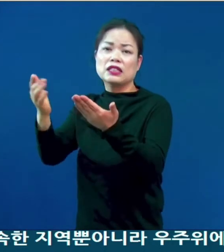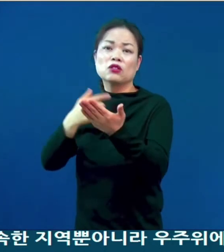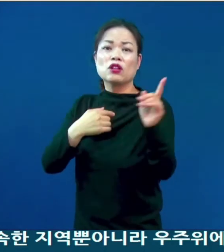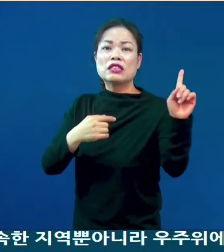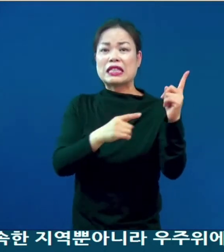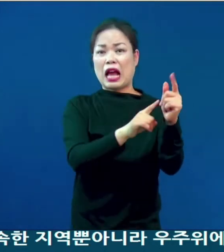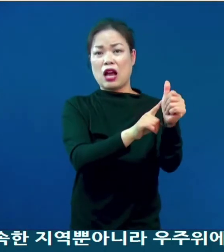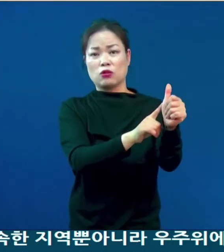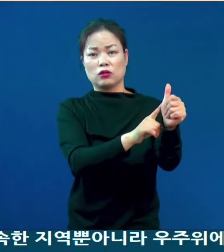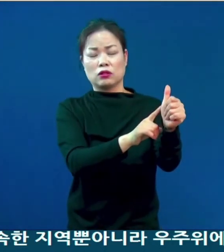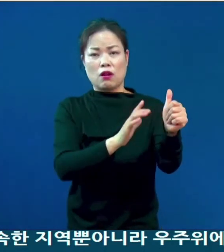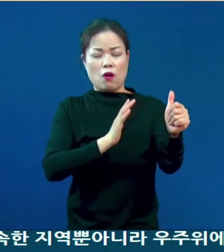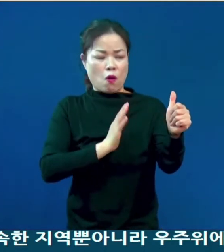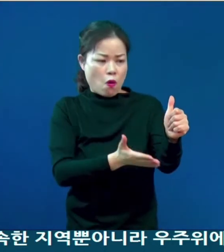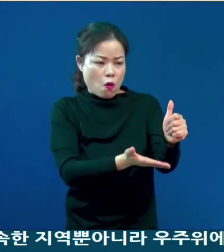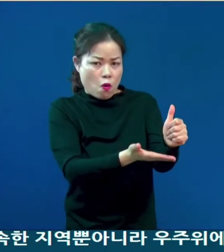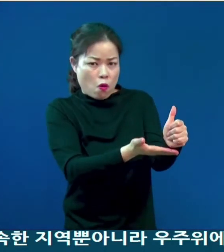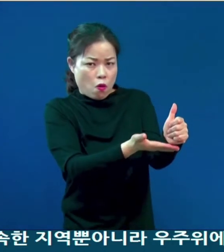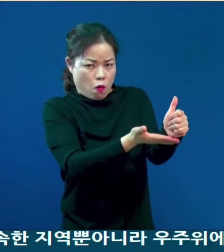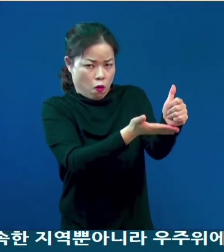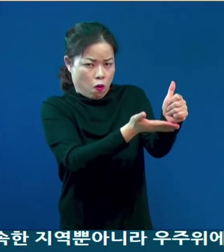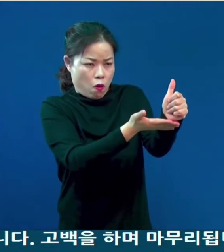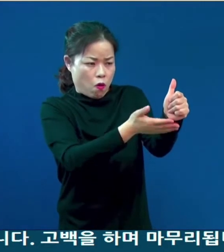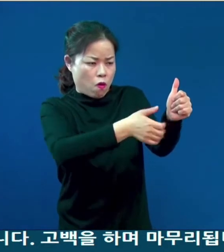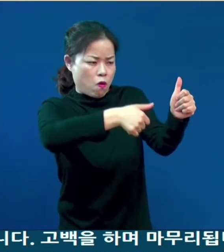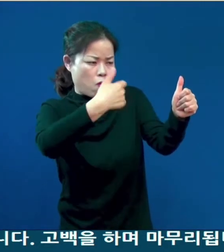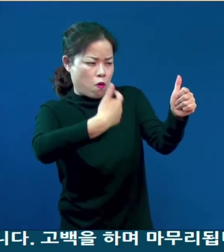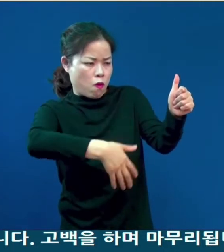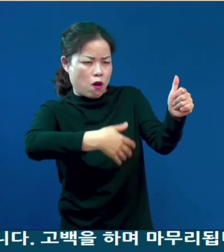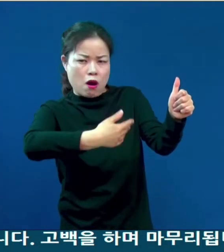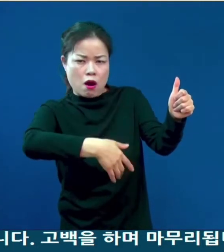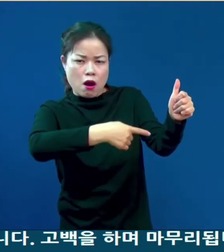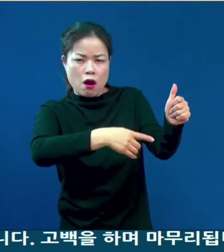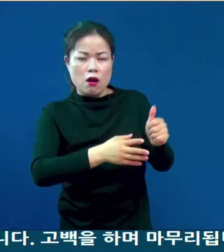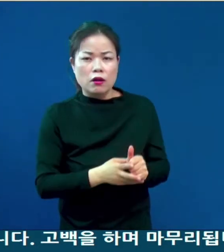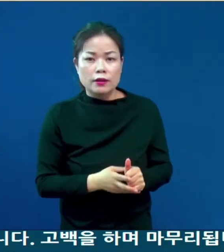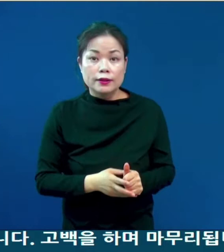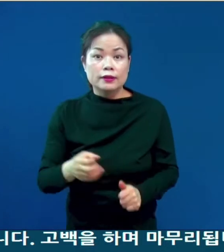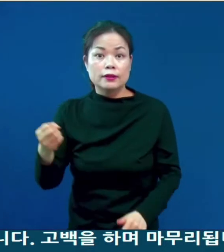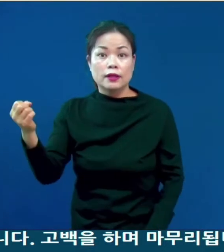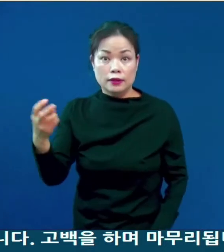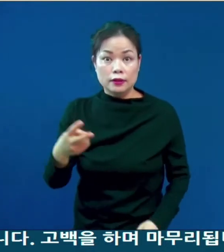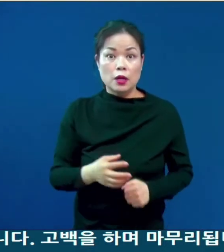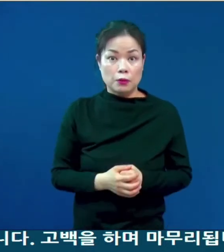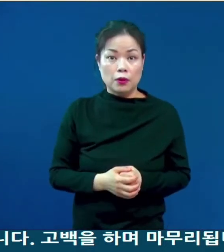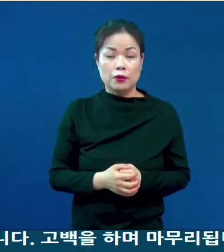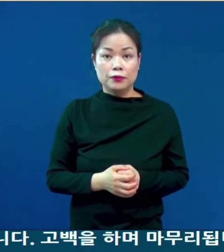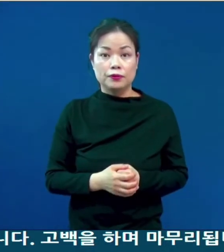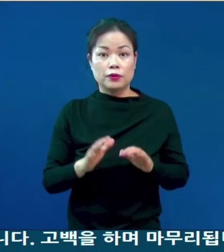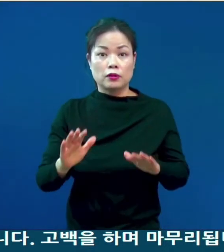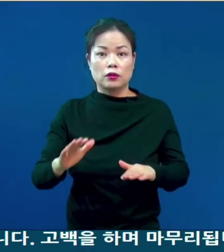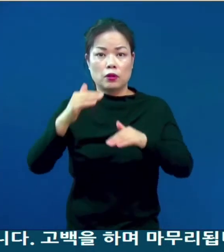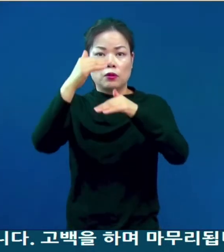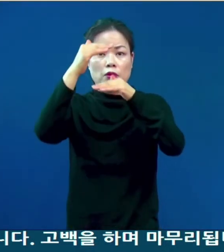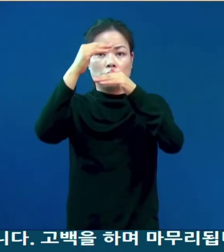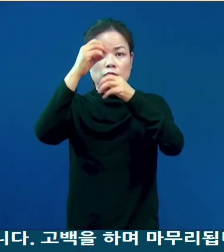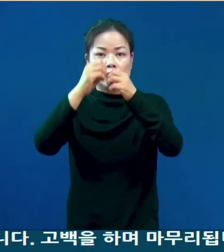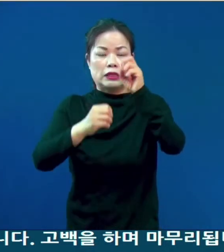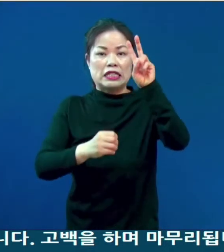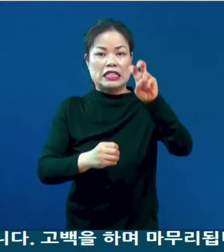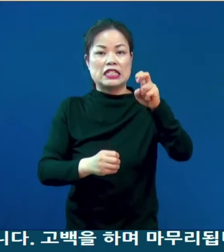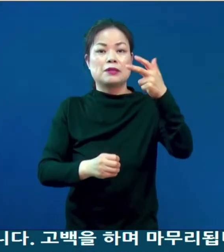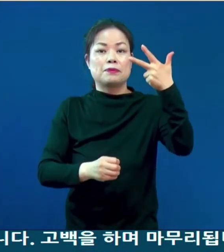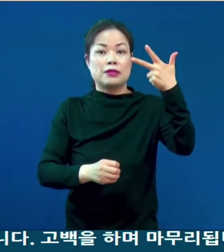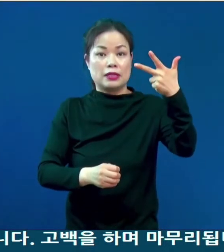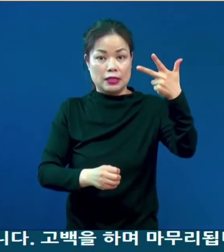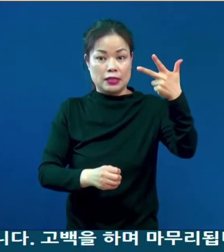다윗이 경이롭게 느껴지기까지 합니다. 어떻게 이럴 수 있었을까? 다시 한번 오늘 본문인 시편 27편으로